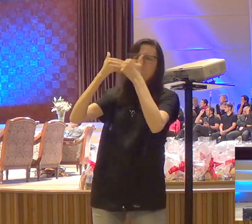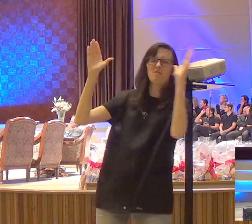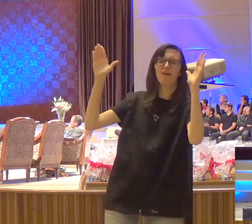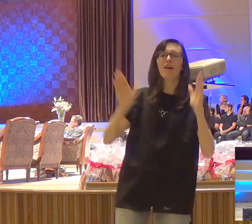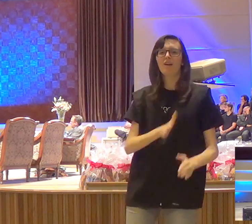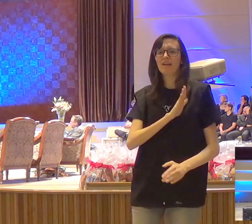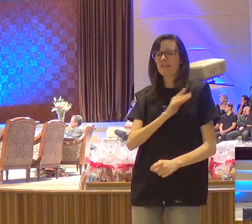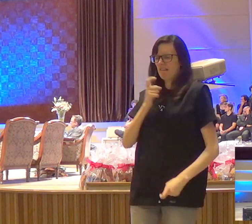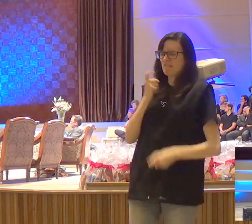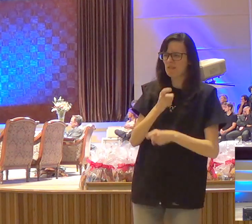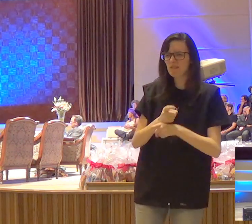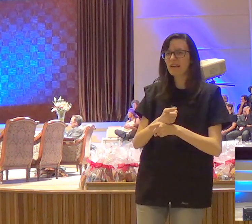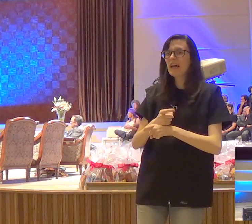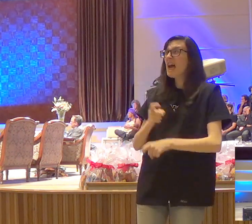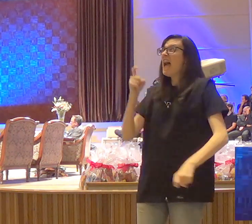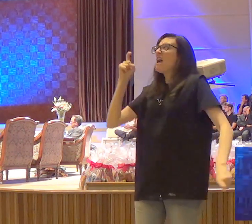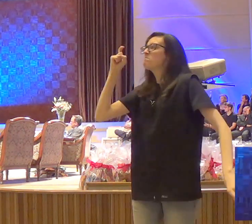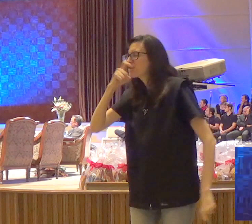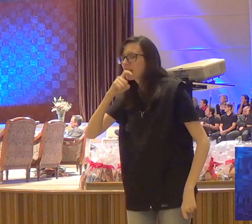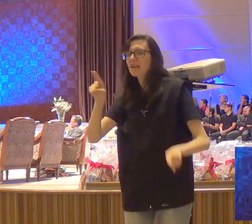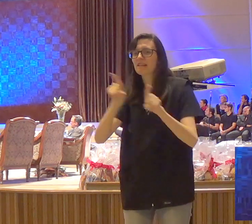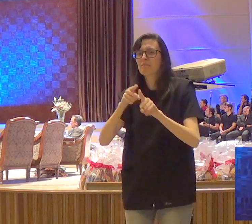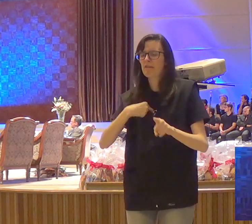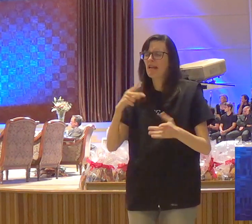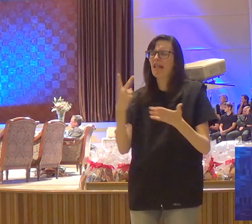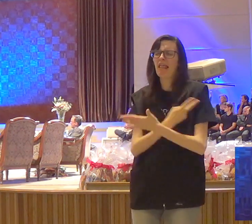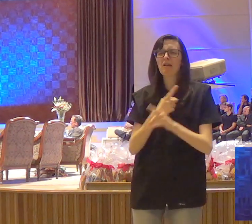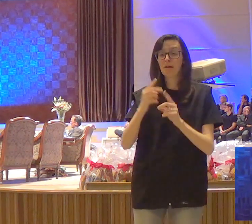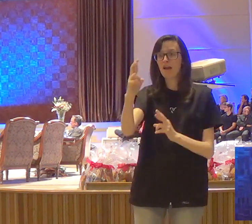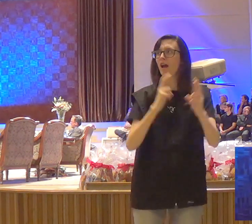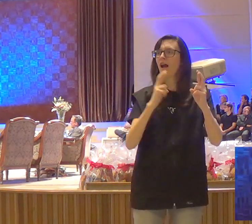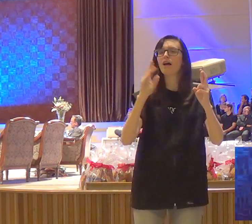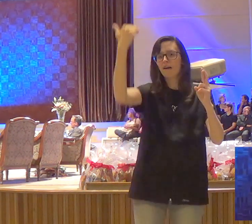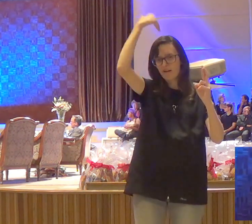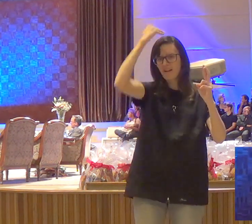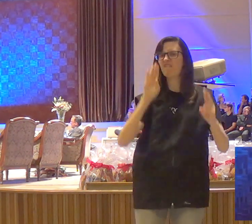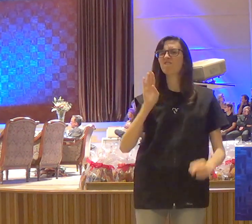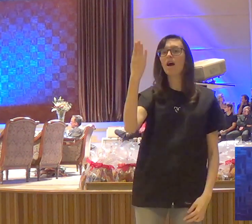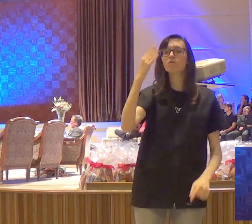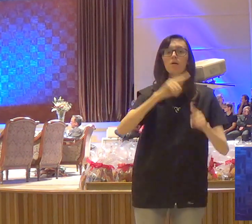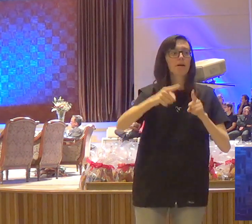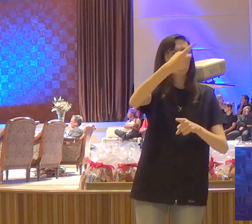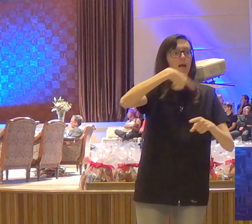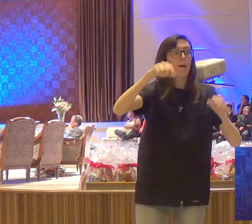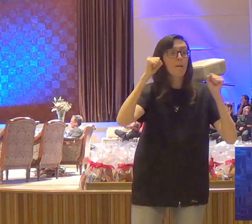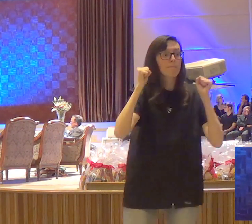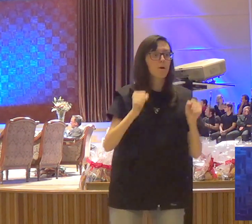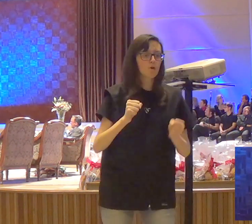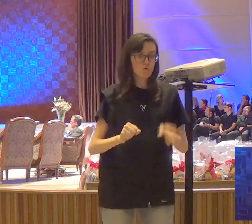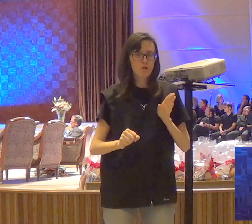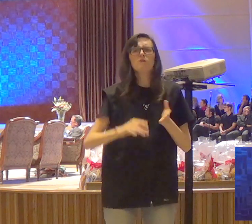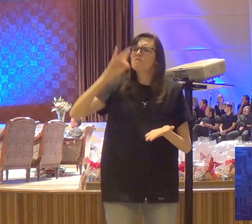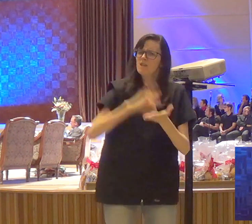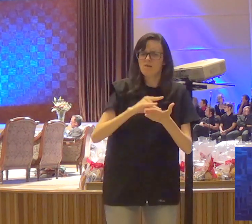corações, meias verdades e as relações superficiais, de modo que você possa viver na inteireza do seu